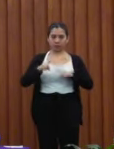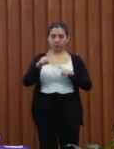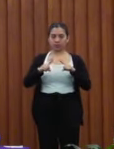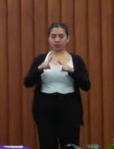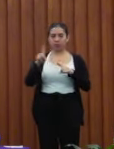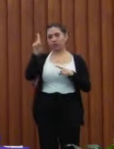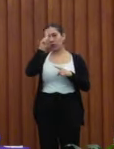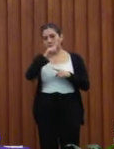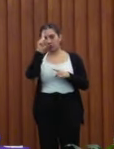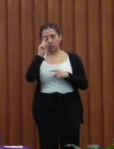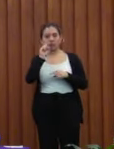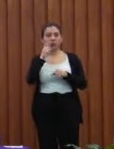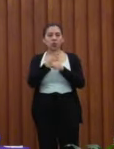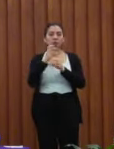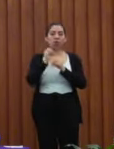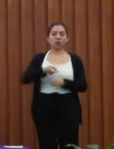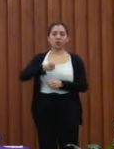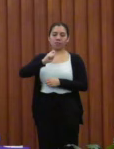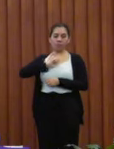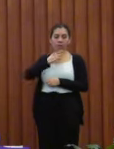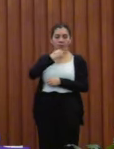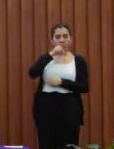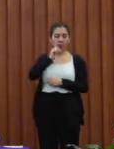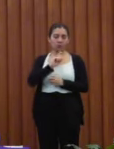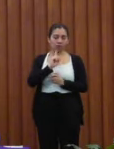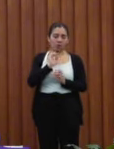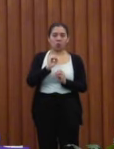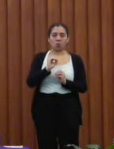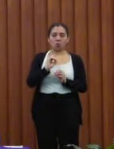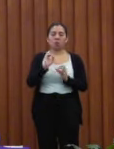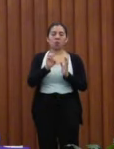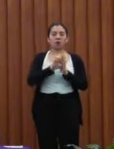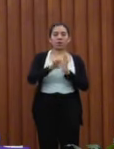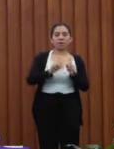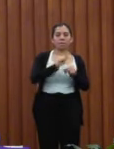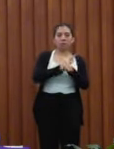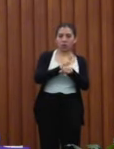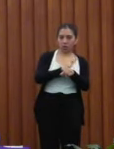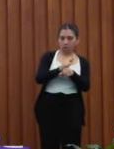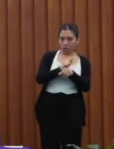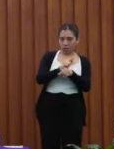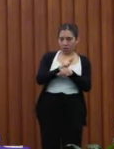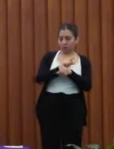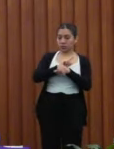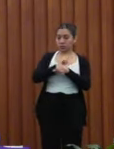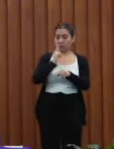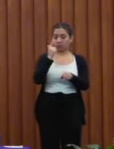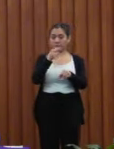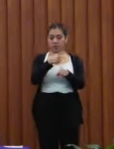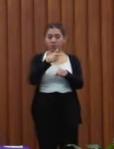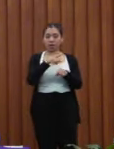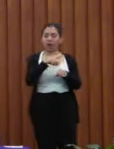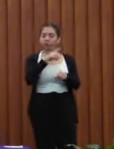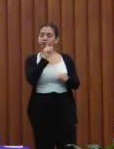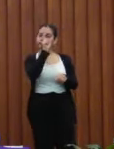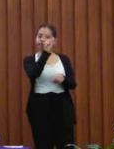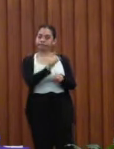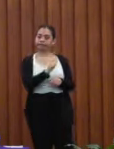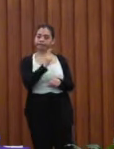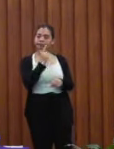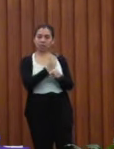género de las personas. A los hombres homosexuales o gays, identificados percibidos como tales, se les asesina sobre todo en